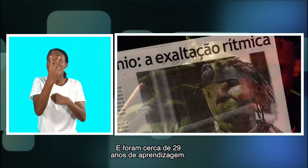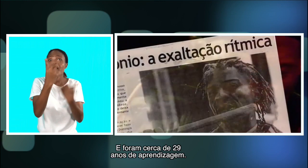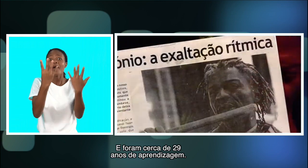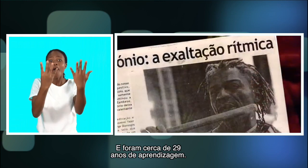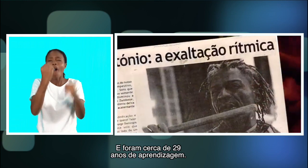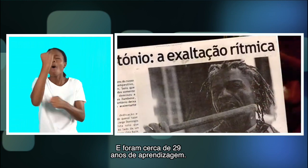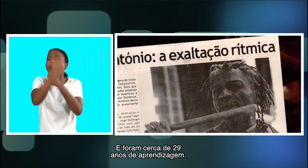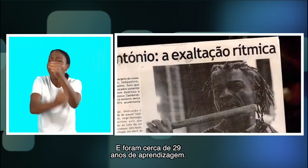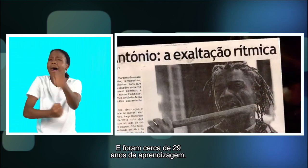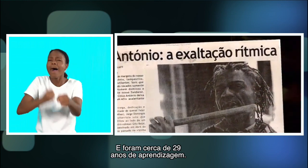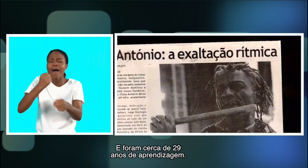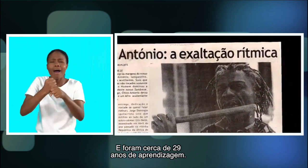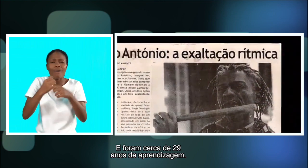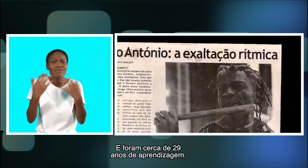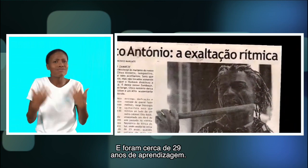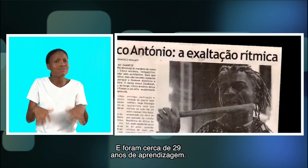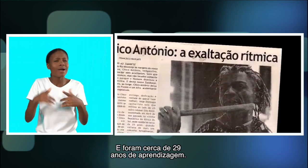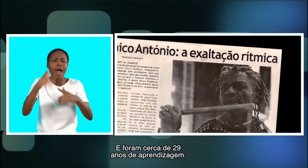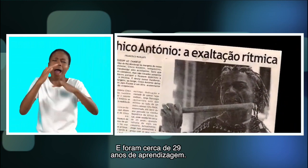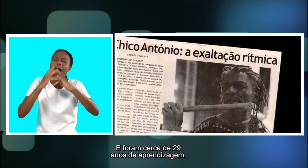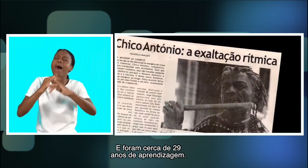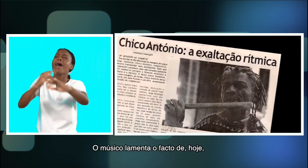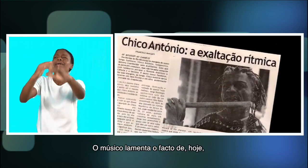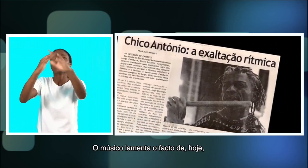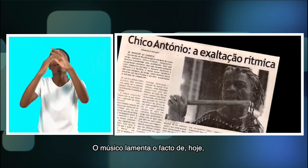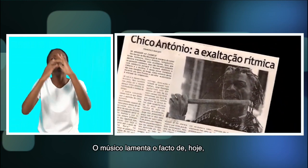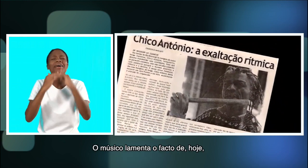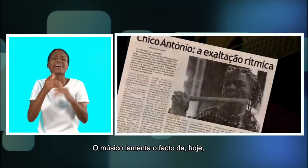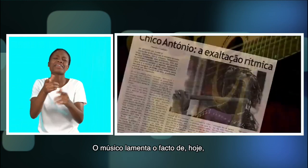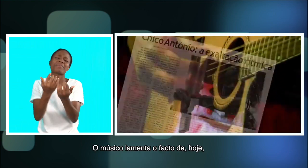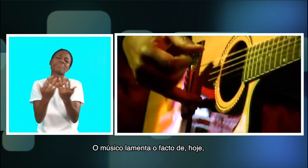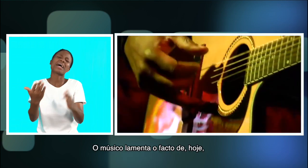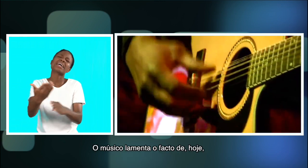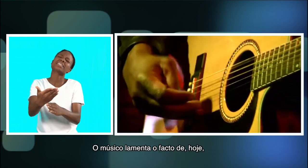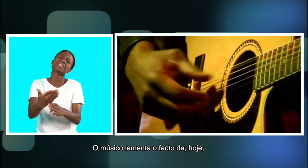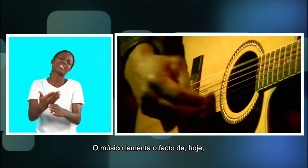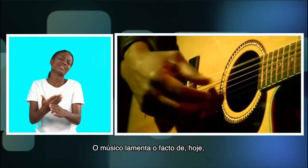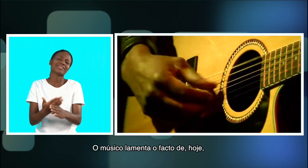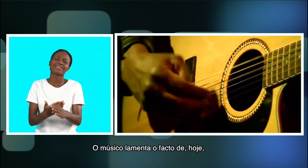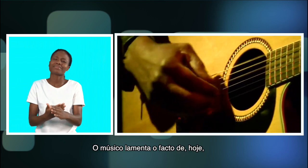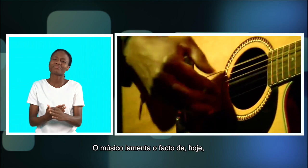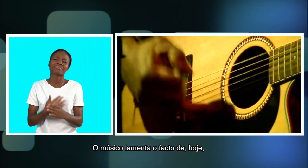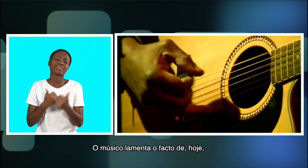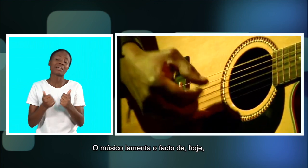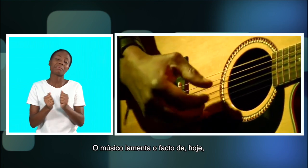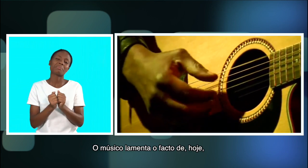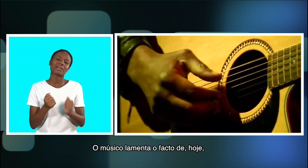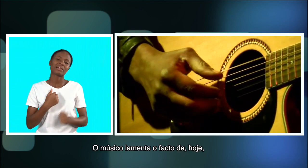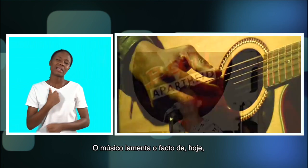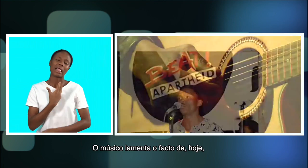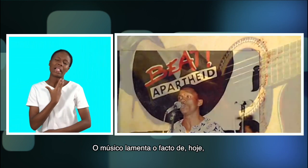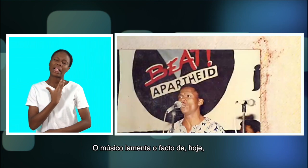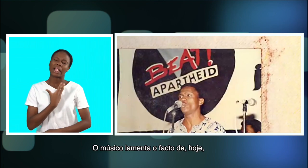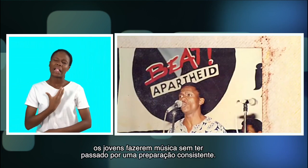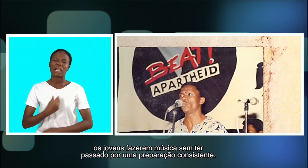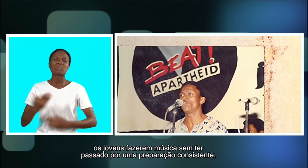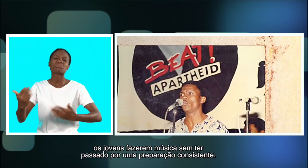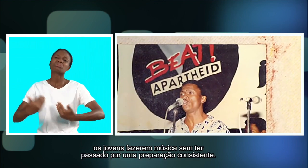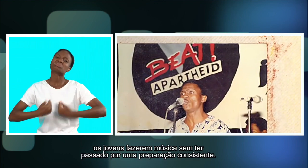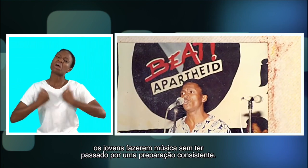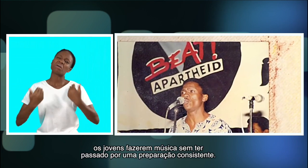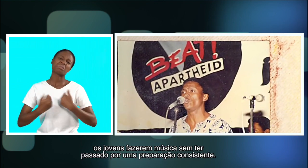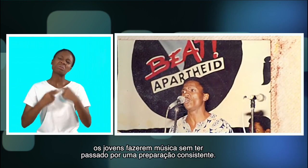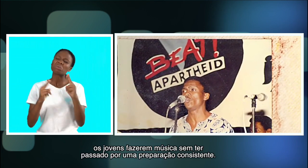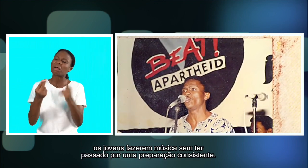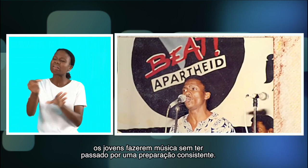29 anos de aprendizagem. o músico lamenta o fato de hoje os